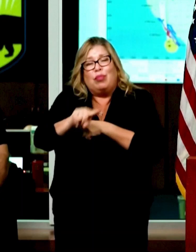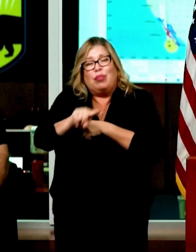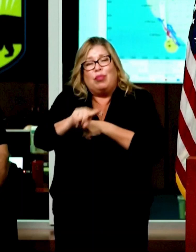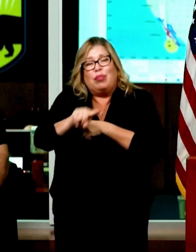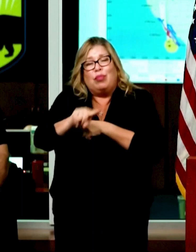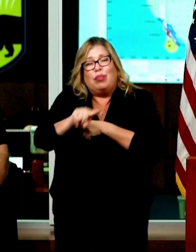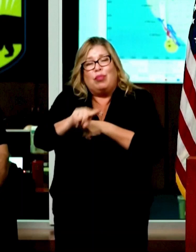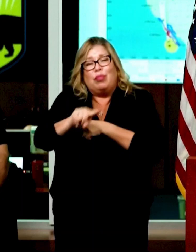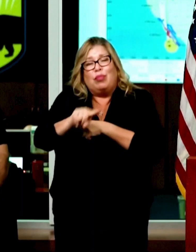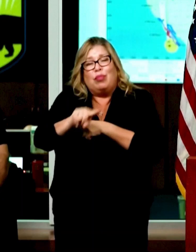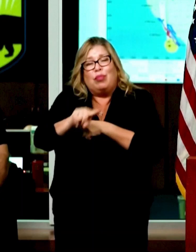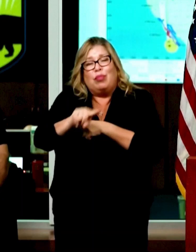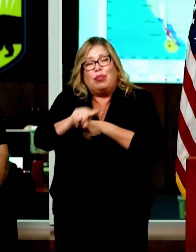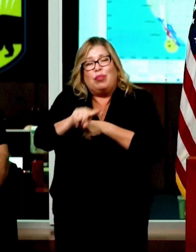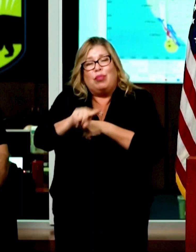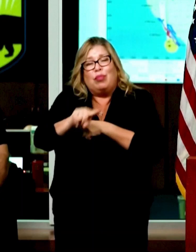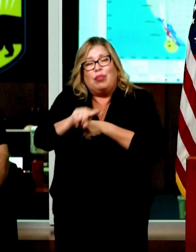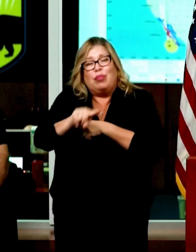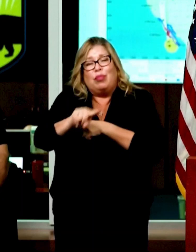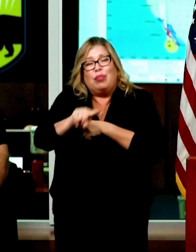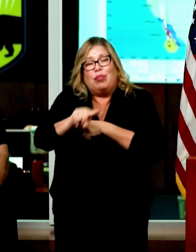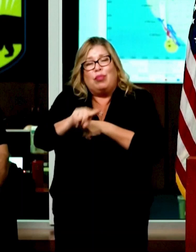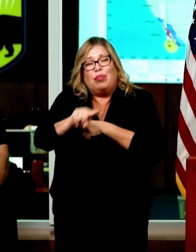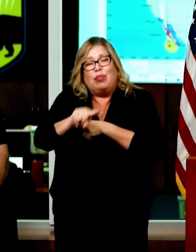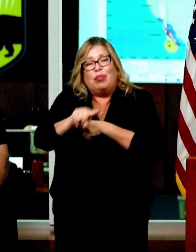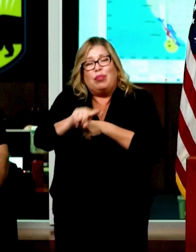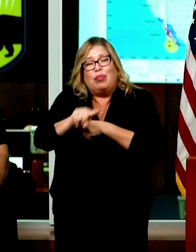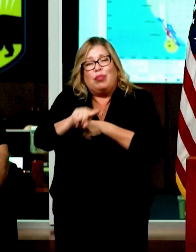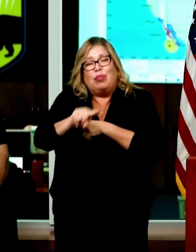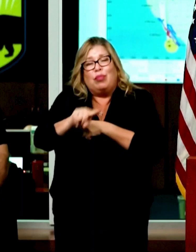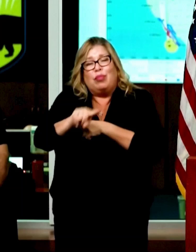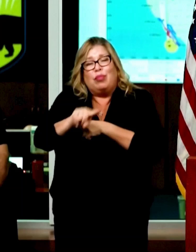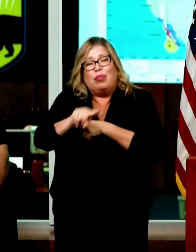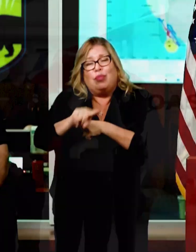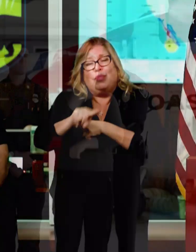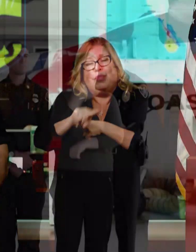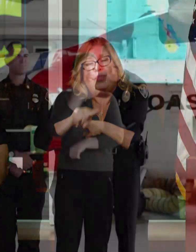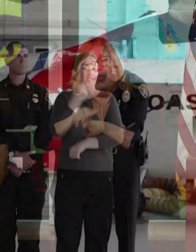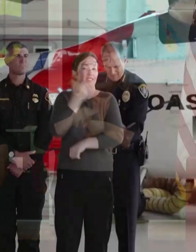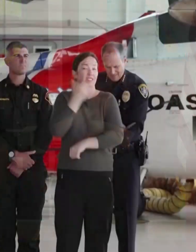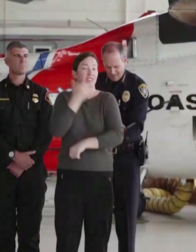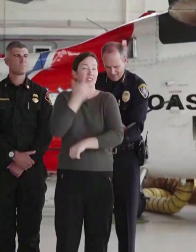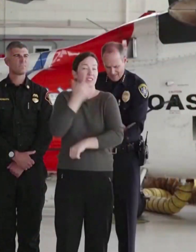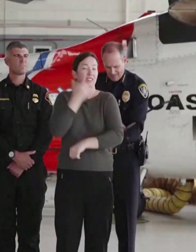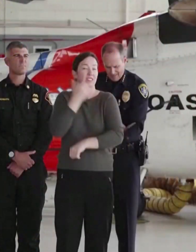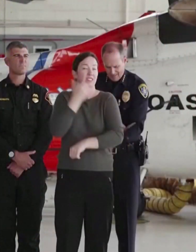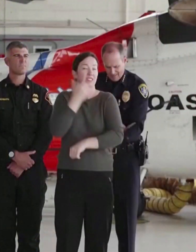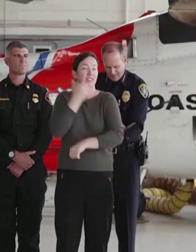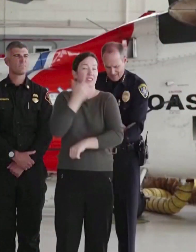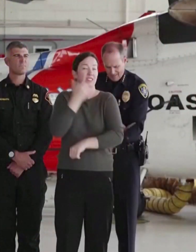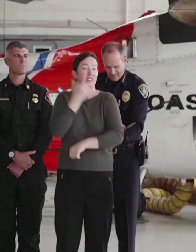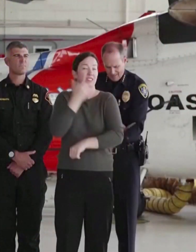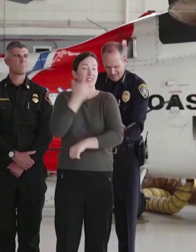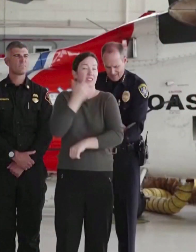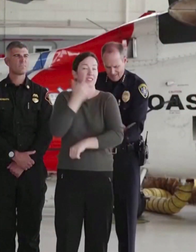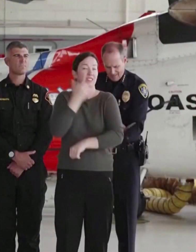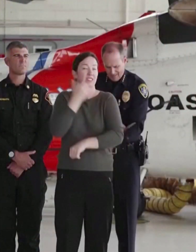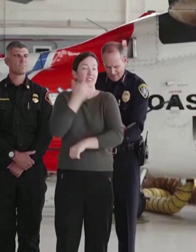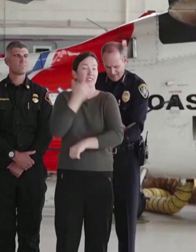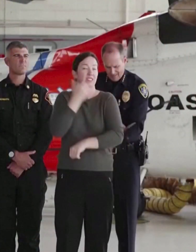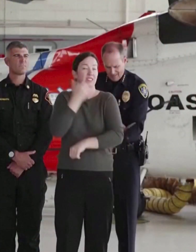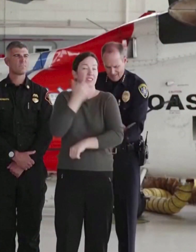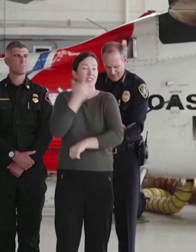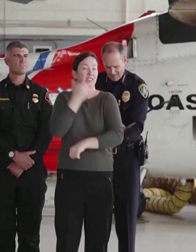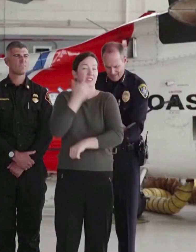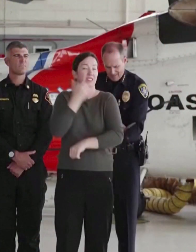dự báo thời tiết mô tả là thảm khốc, tạo nên những trận lụt dễ gây chết người trên một vùng khá rộng lớn